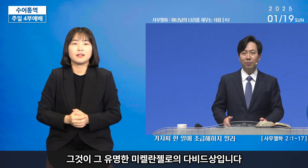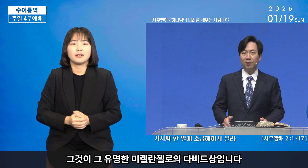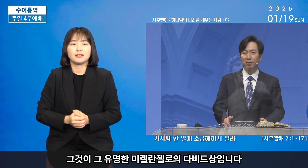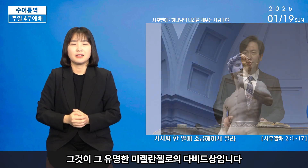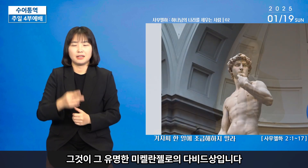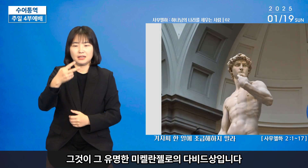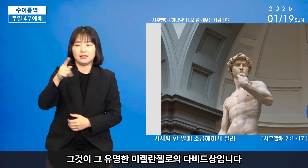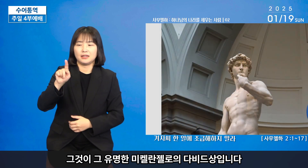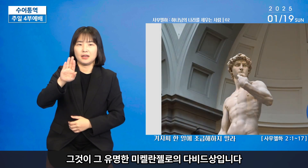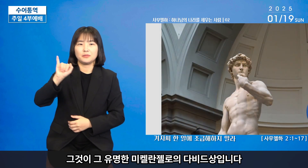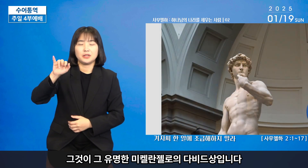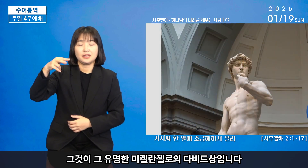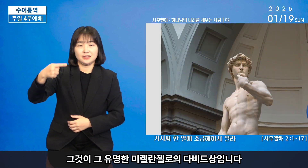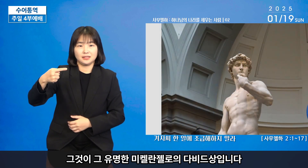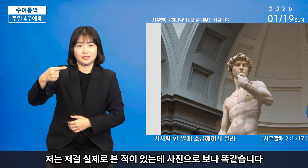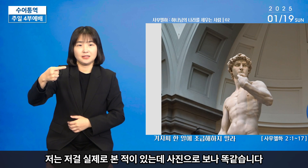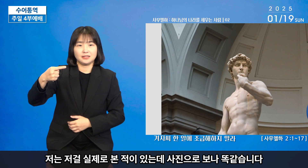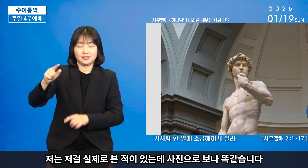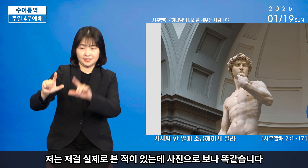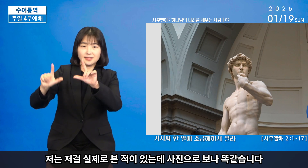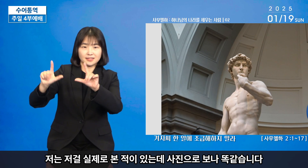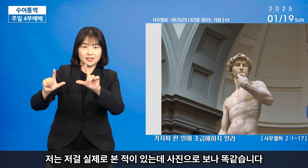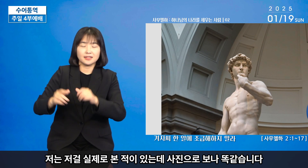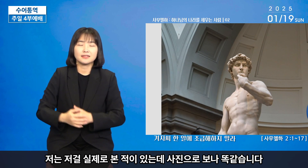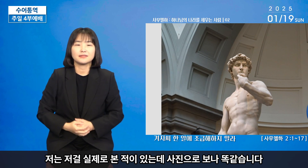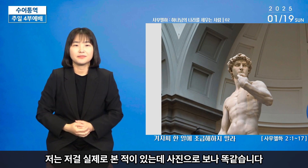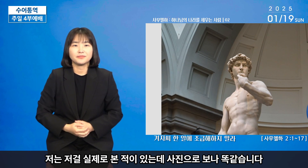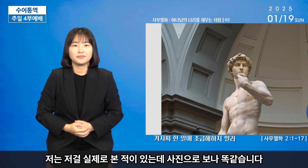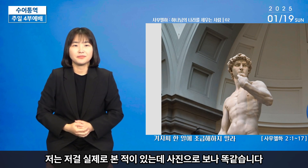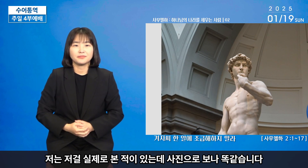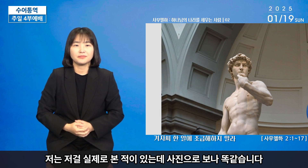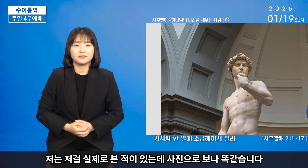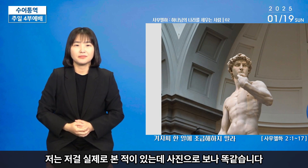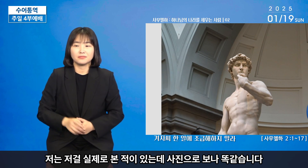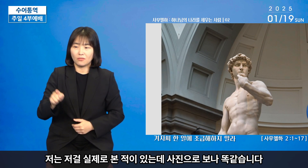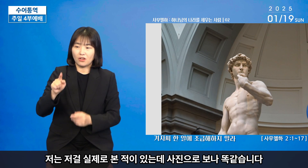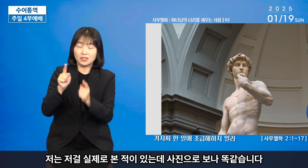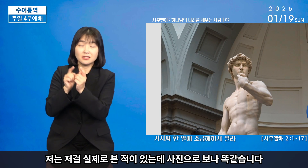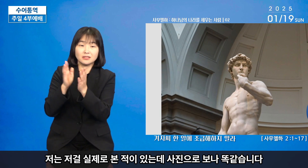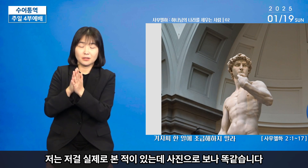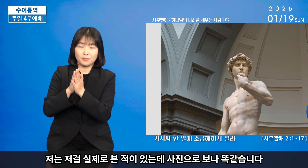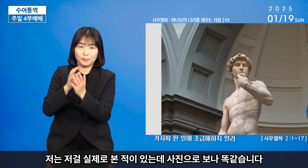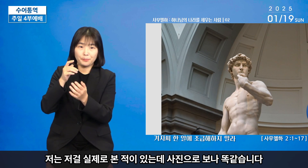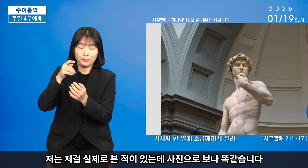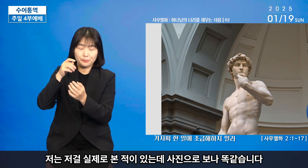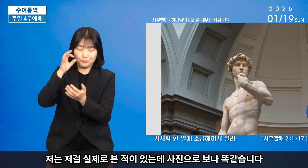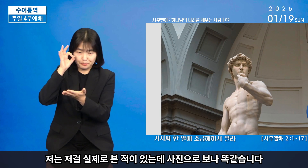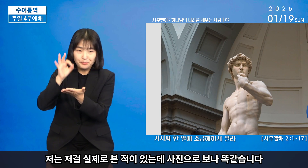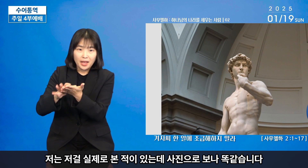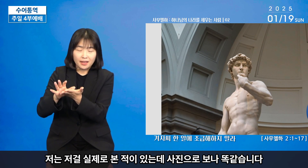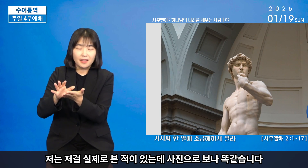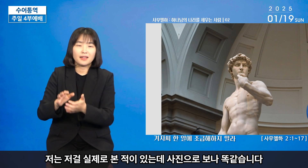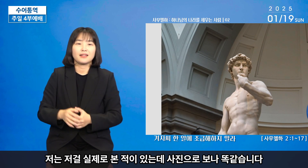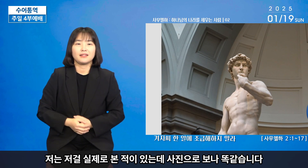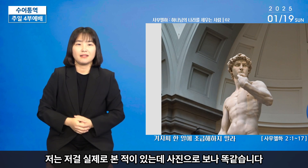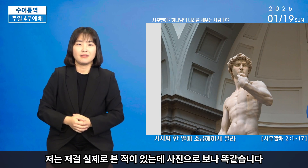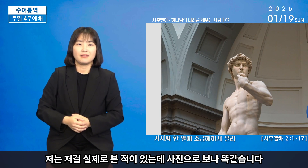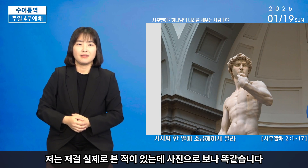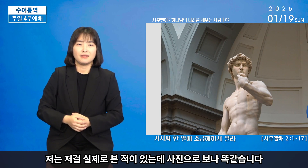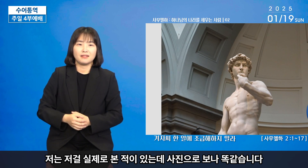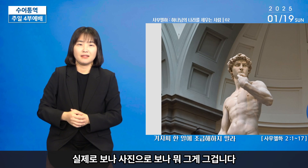미켈란젤로의 다비드상입니다. 저는 저걸 실제로 본 적이 있는데 사진을 보나 뭐